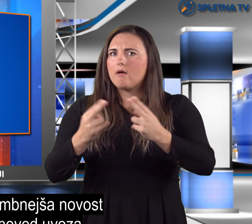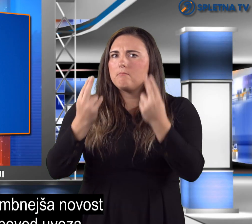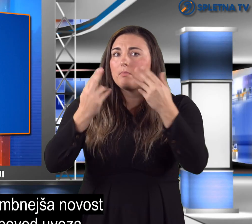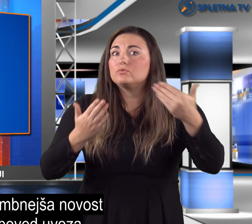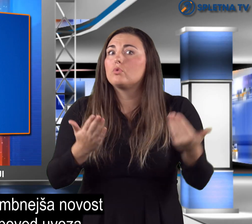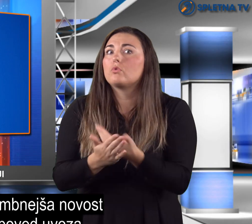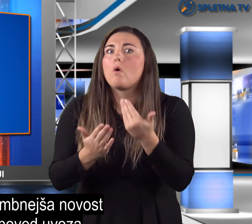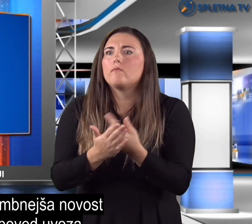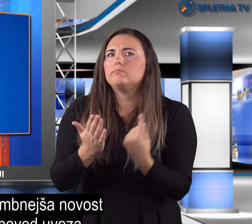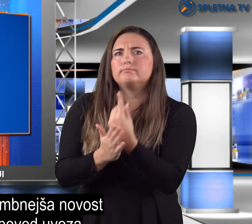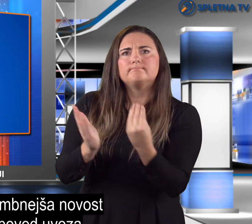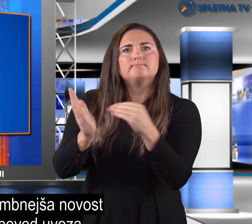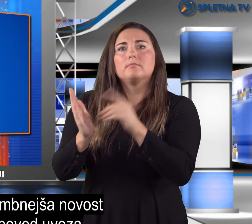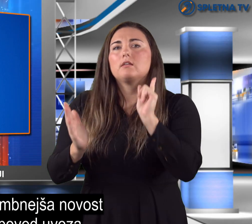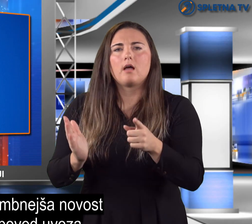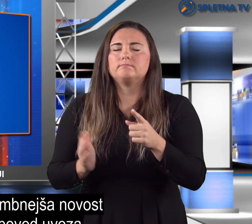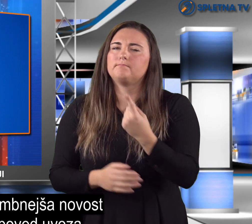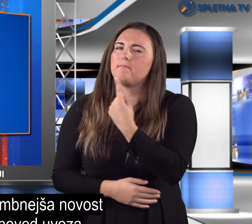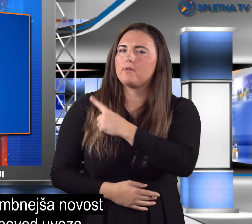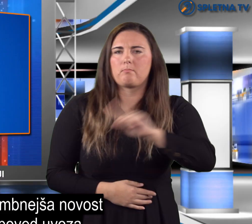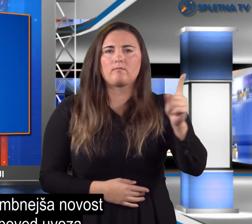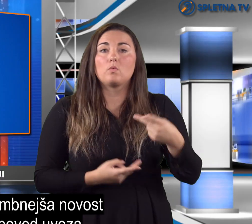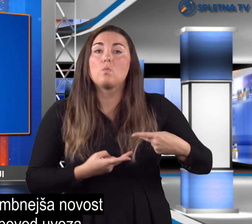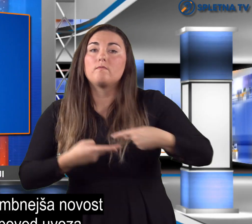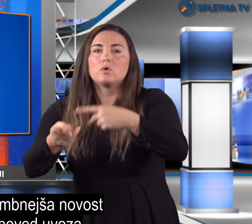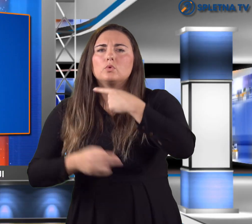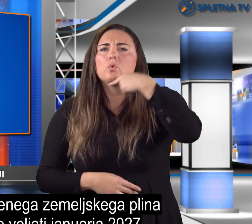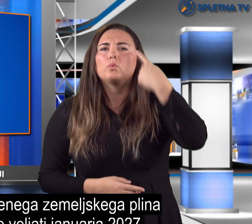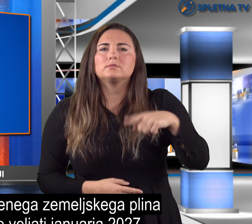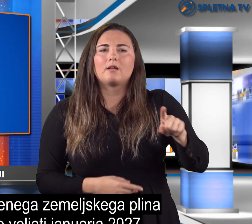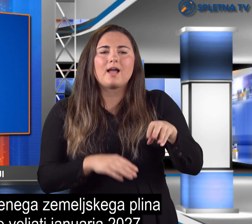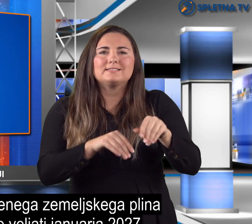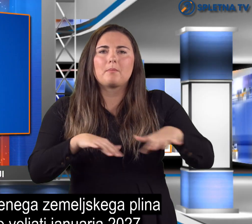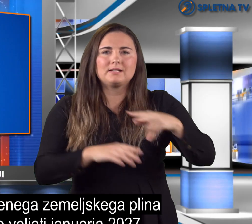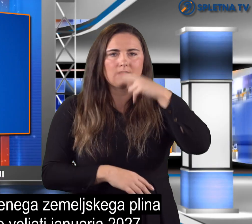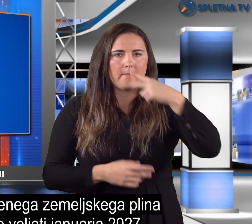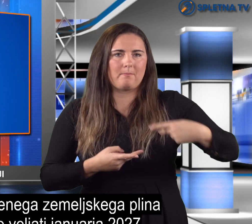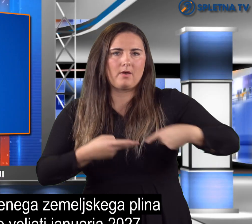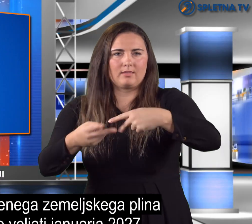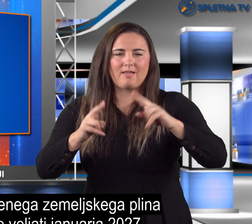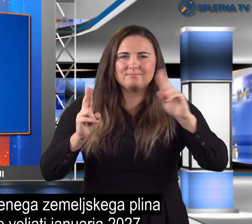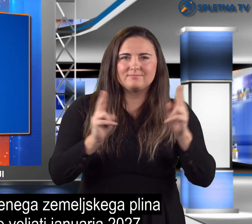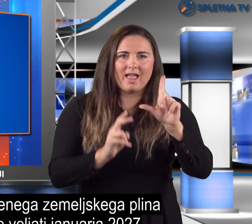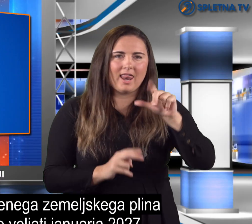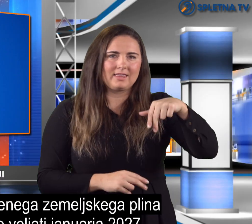je prepoved uvoza ruskega utekočinjenega zemeljskega plina LNG, ki začne veljati